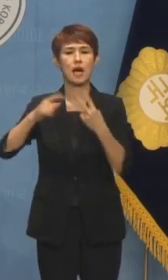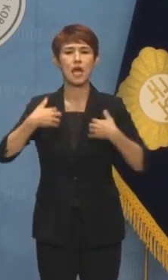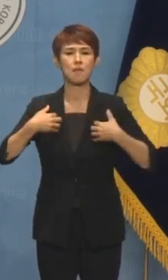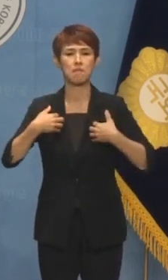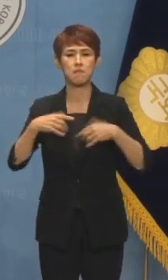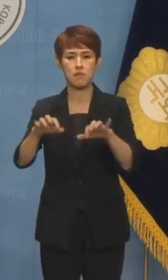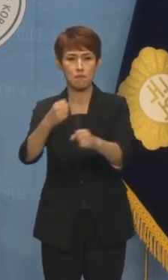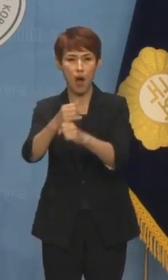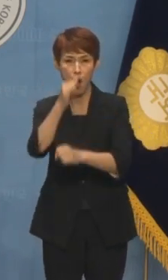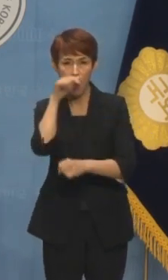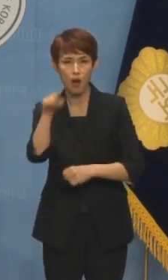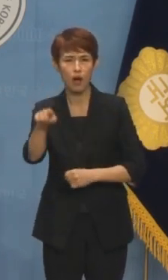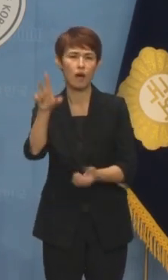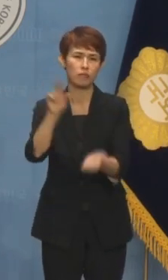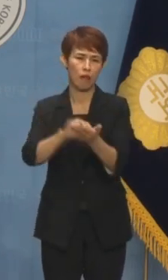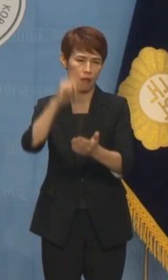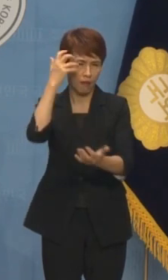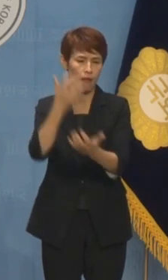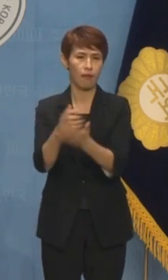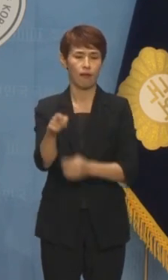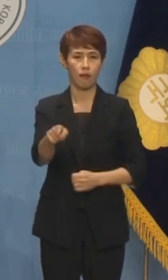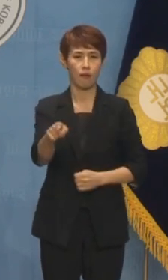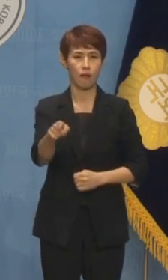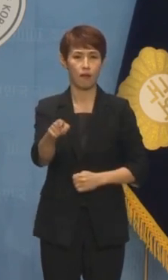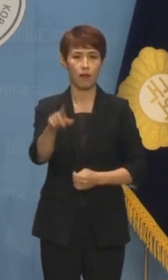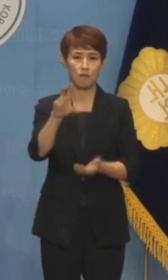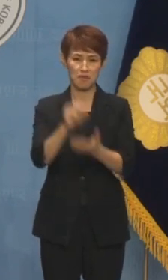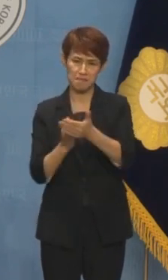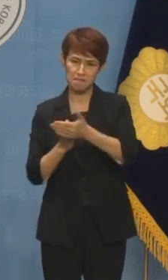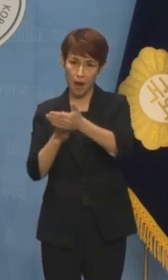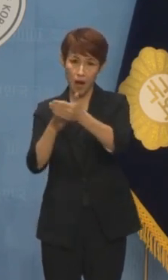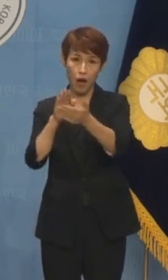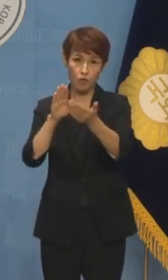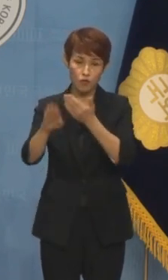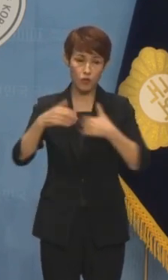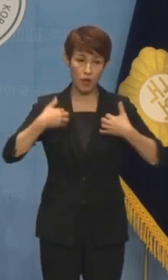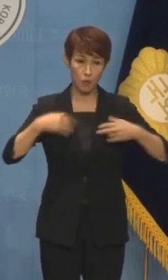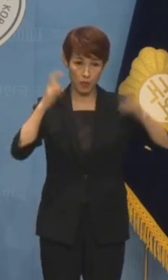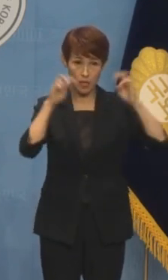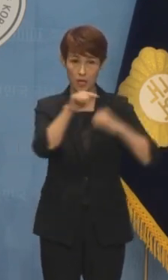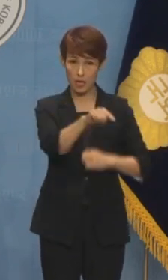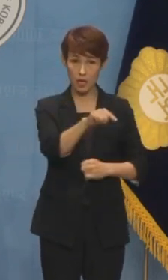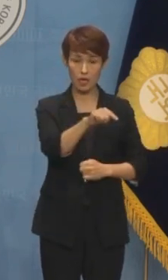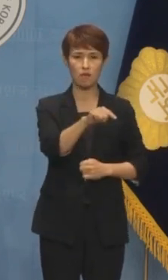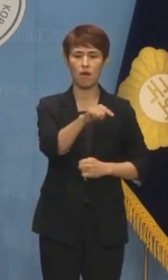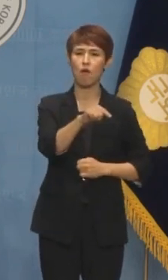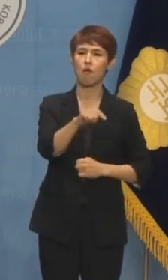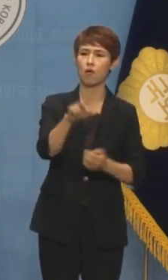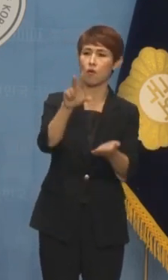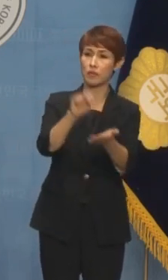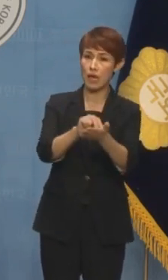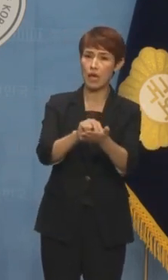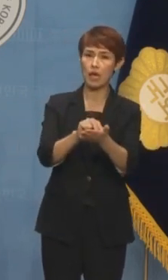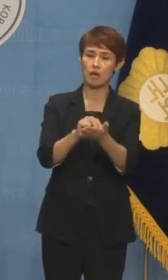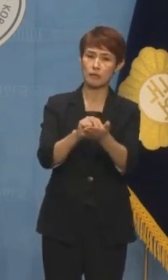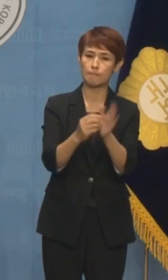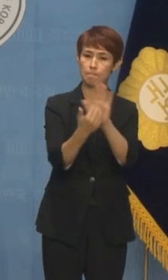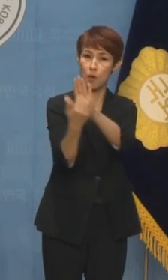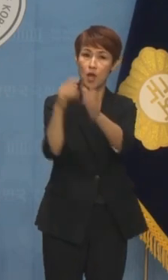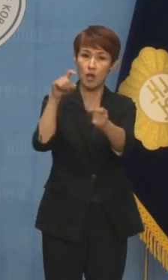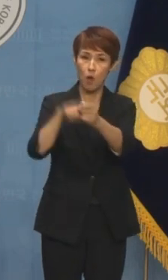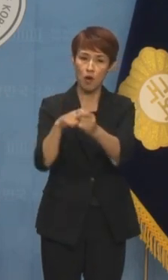충격적인 일도 벌어졌습니다. 문제가 제기된 후 해당 게임사에서는 이런 문제를 방지하기